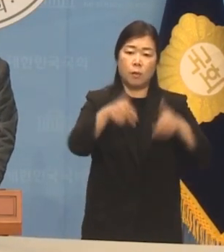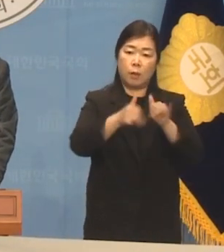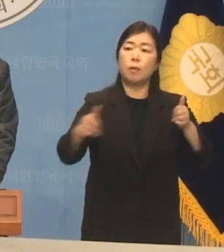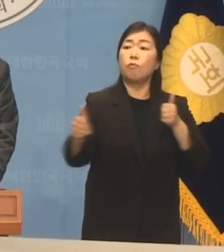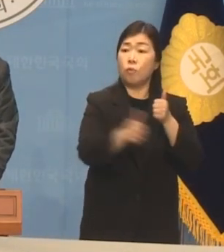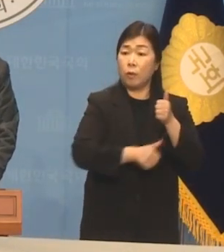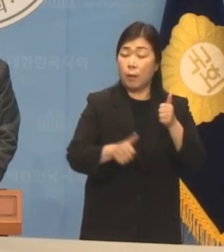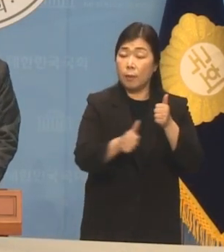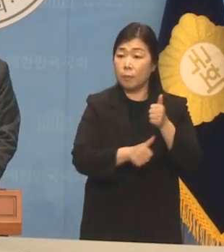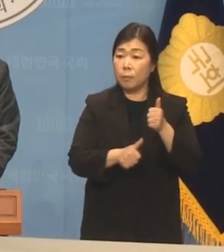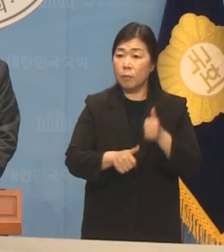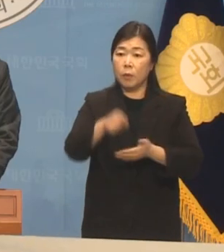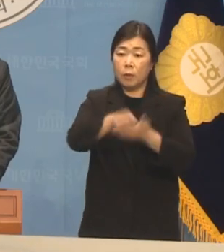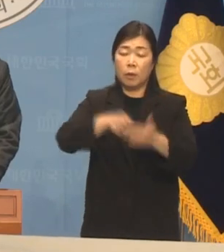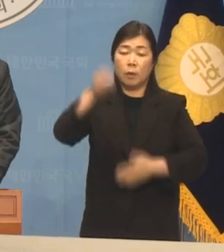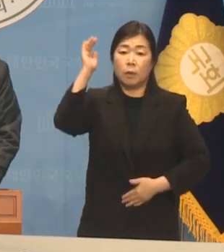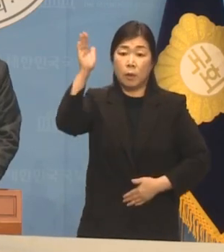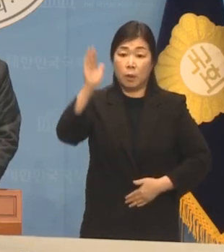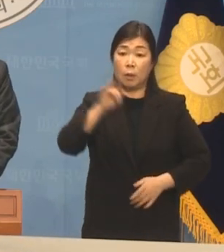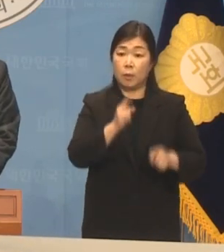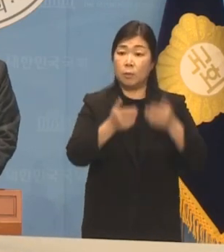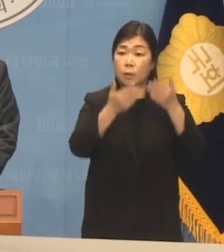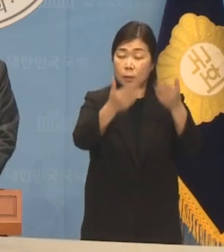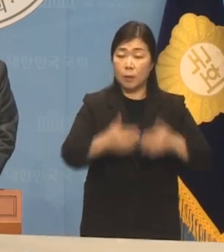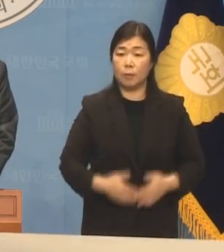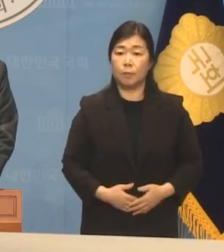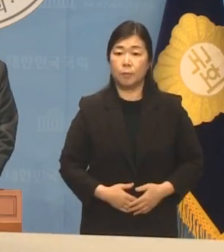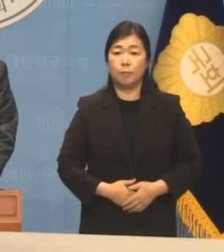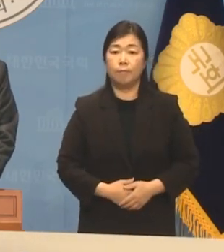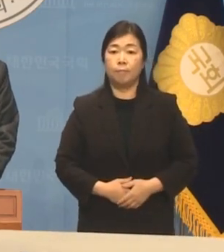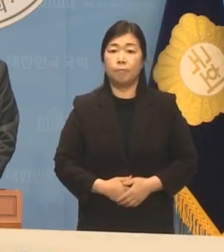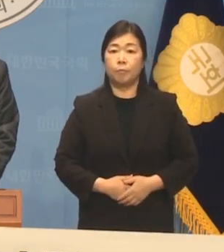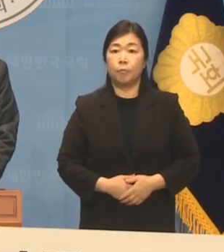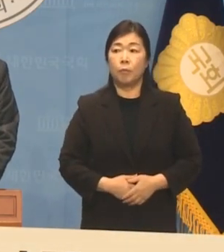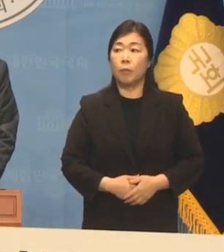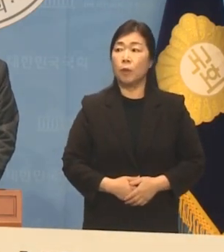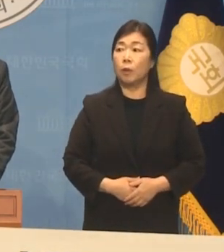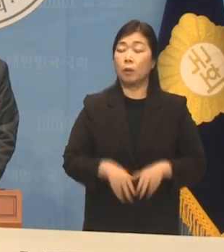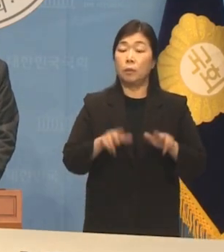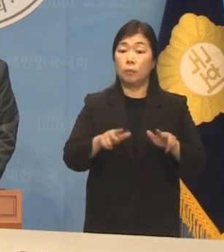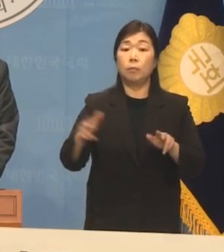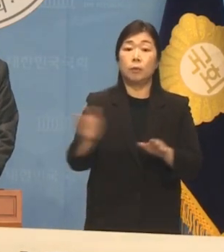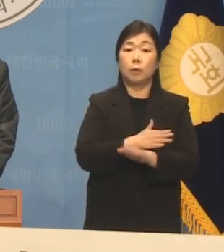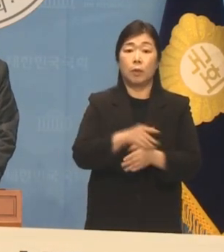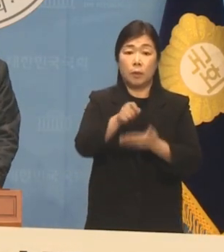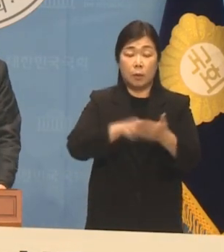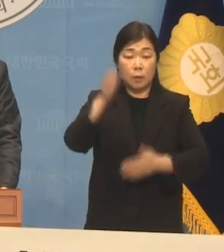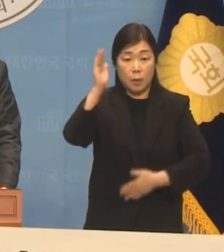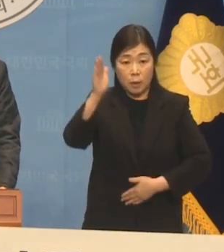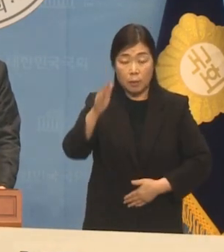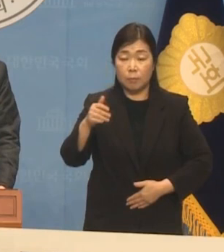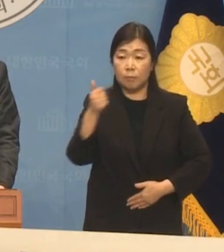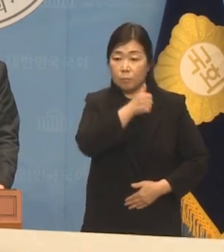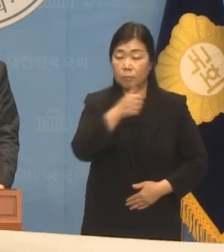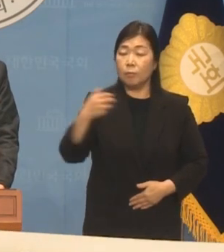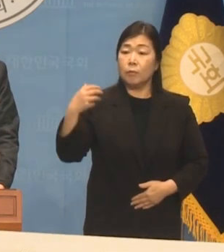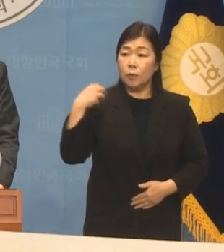위원회 기자회견이 있어 이자리에 섰습니다 그러면 지금부터 기자 회견은